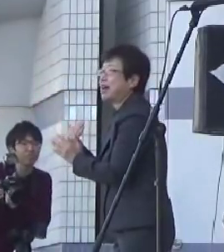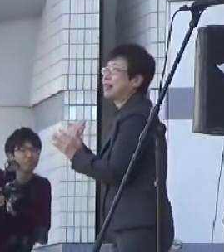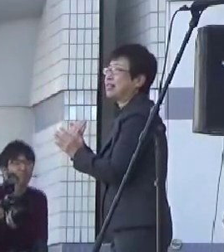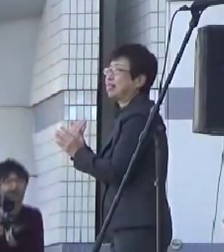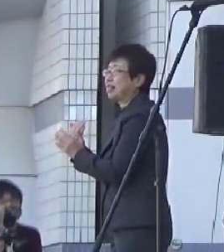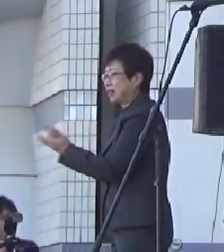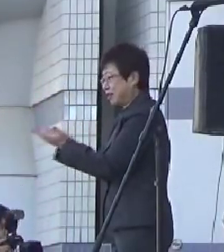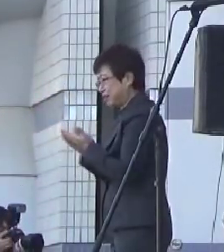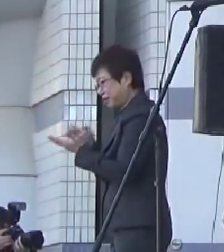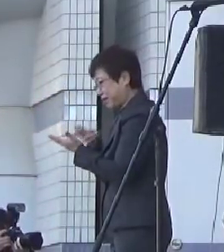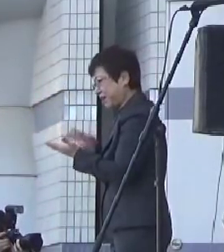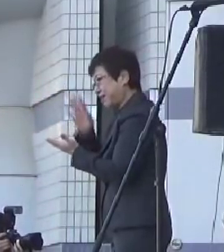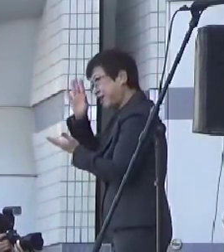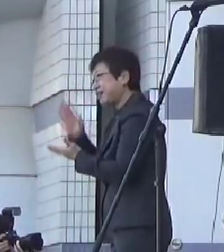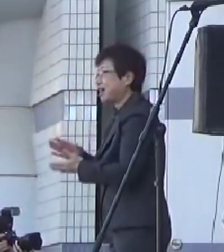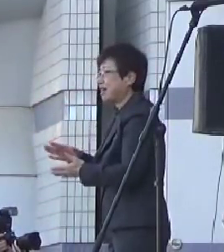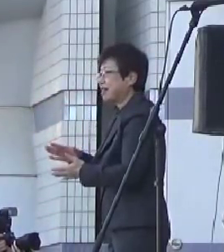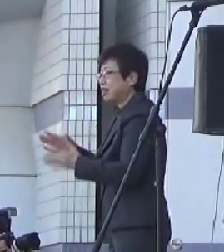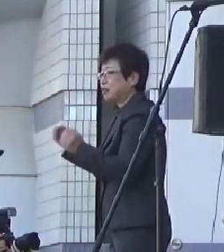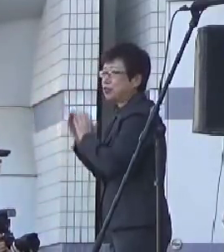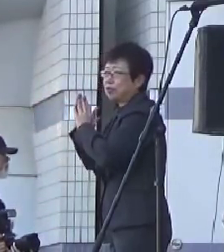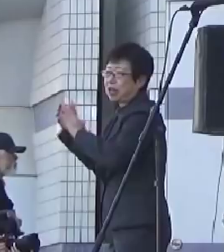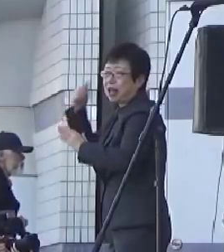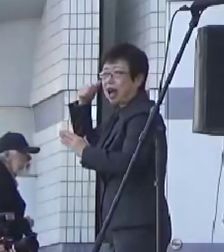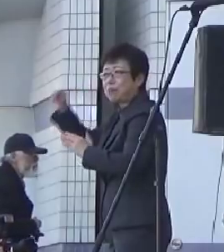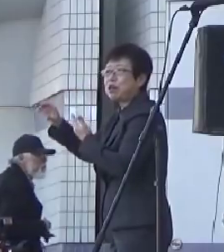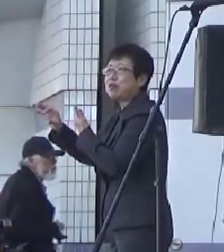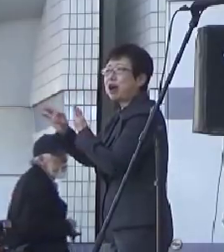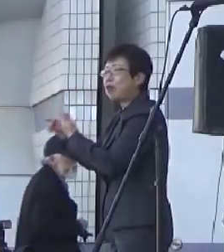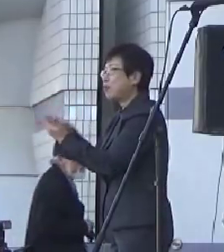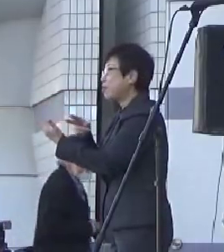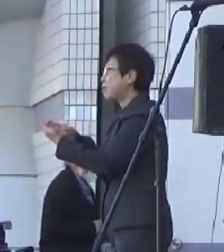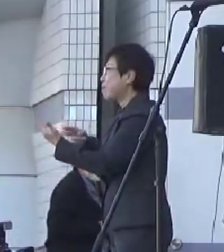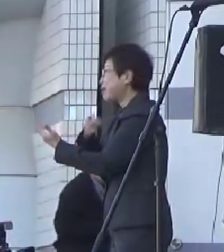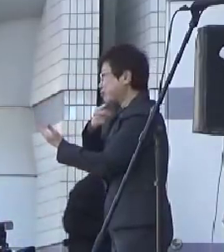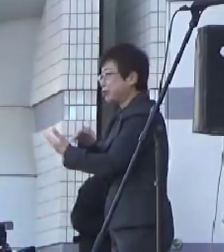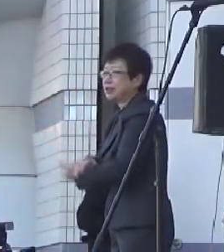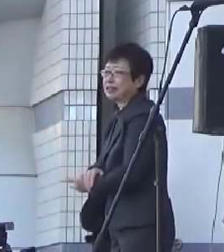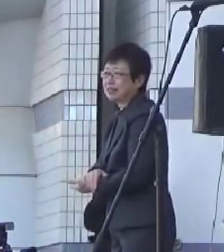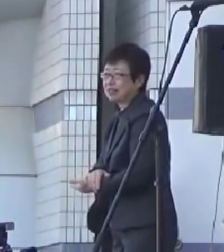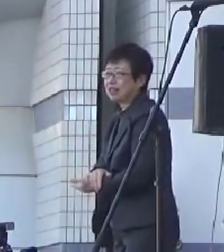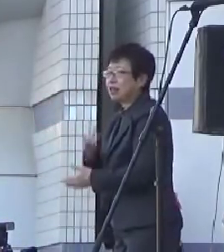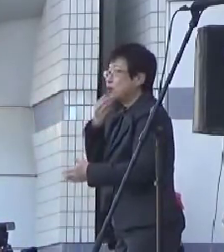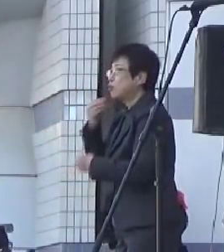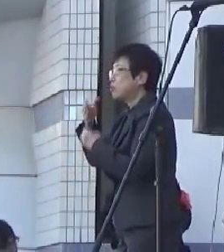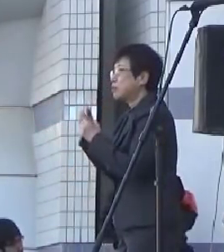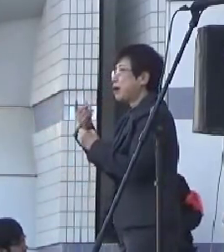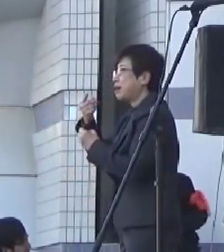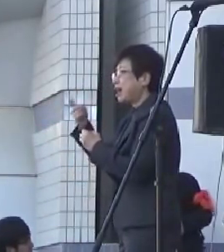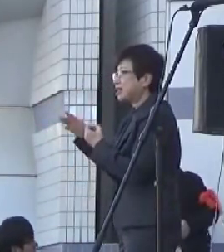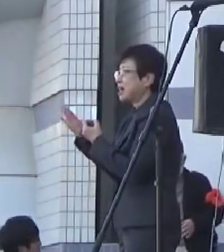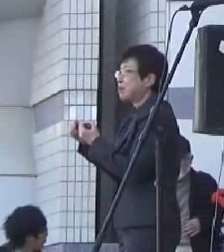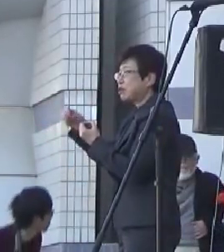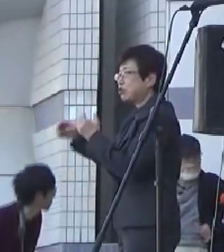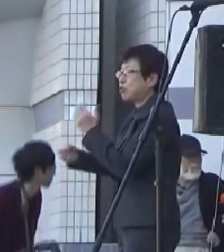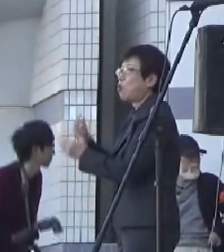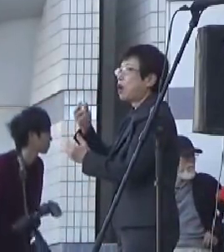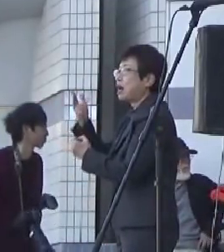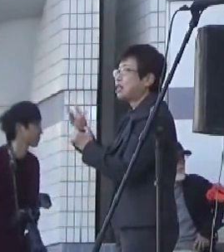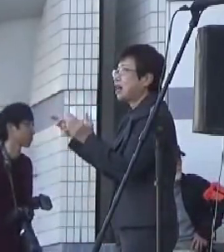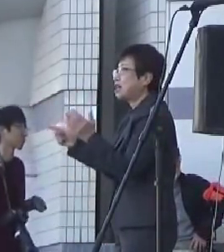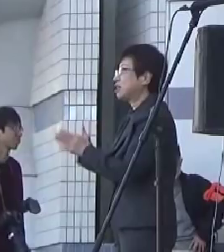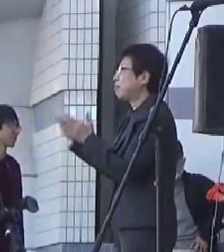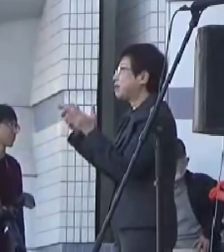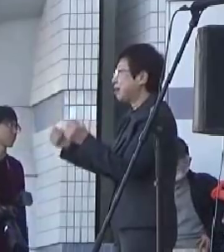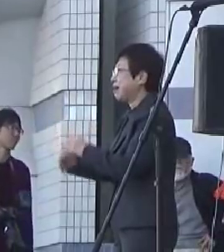。では集会アピールを案を読み上げさせていただきます。福島第一原発事故から8年が